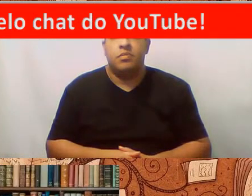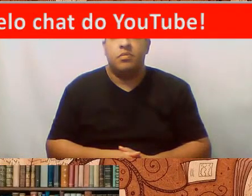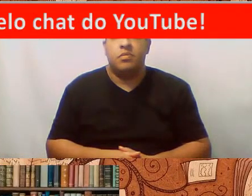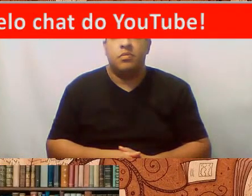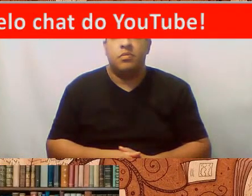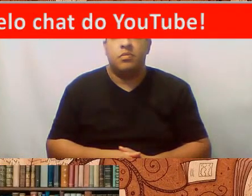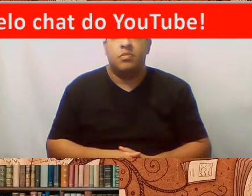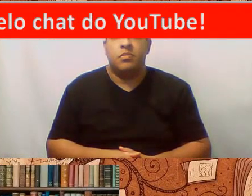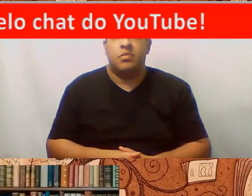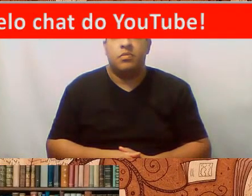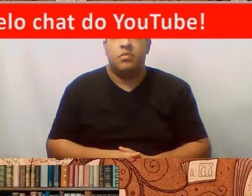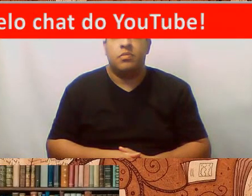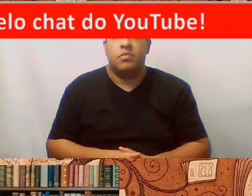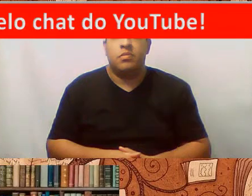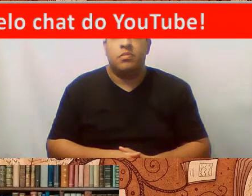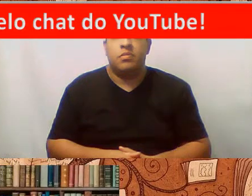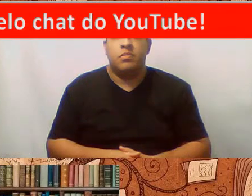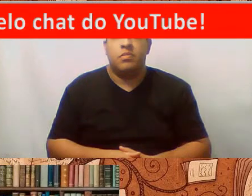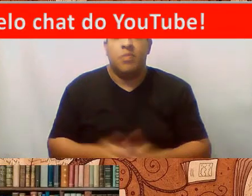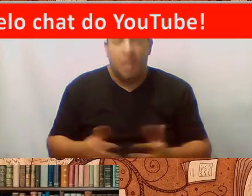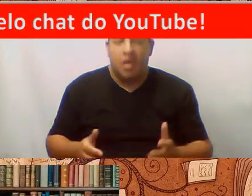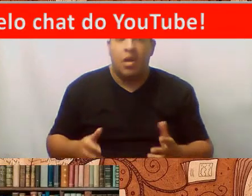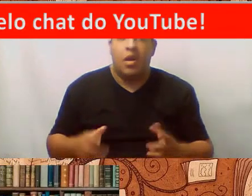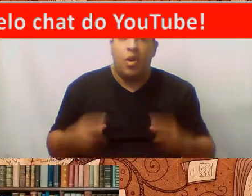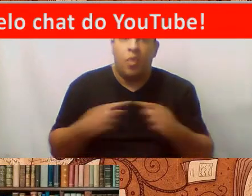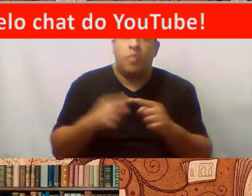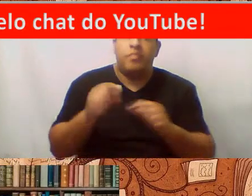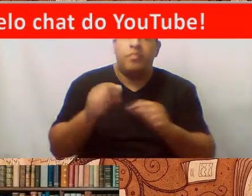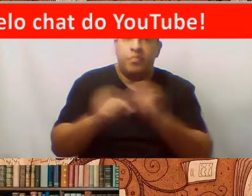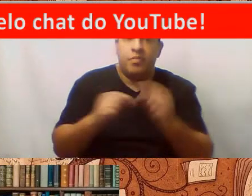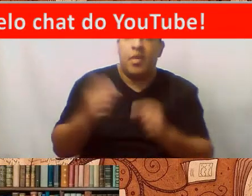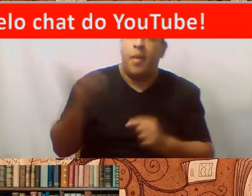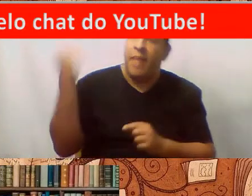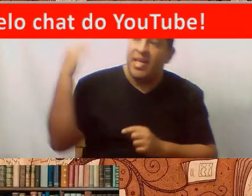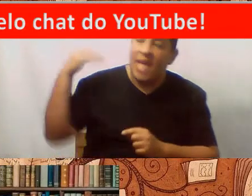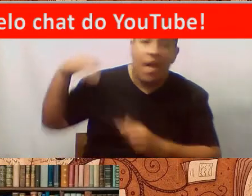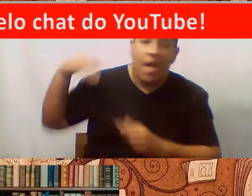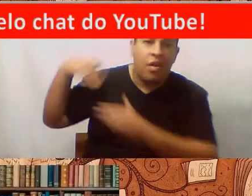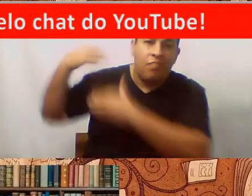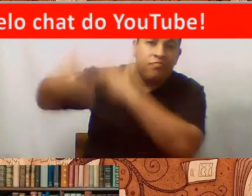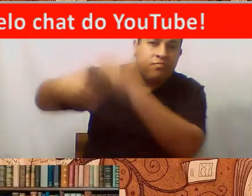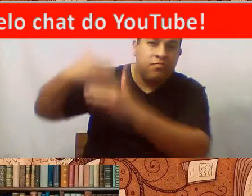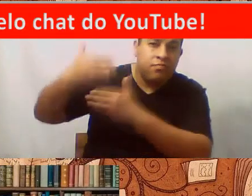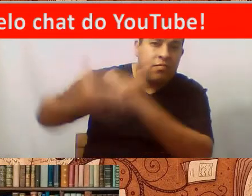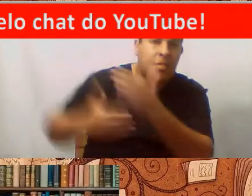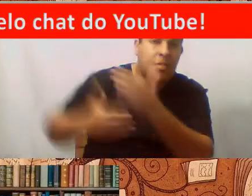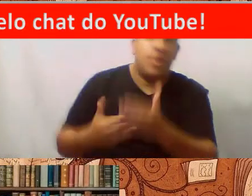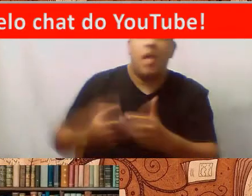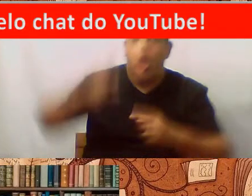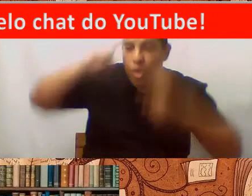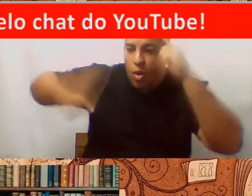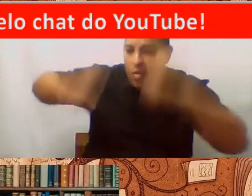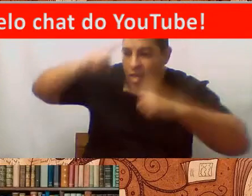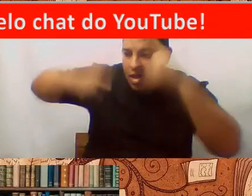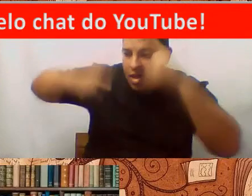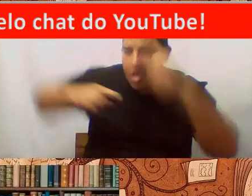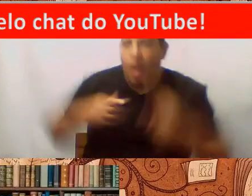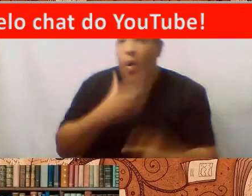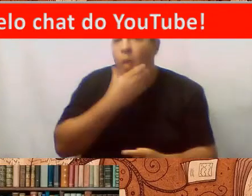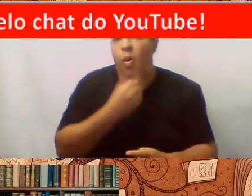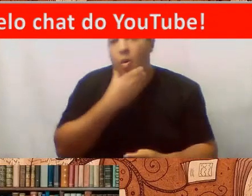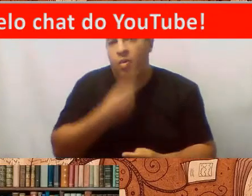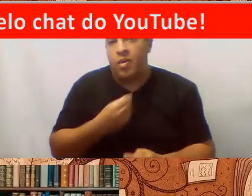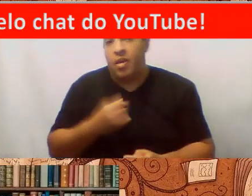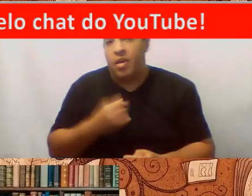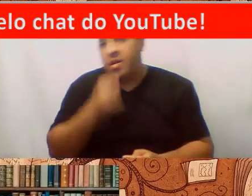da tradição patriarcal e da dominação propriamente masculina, né? E que eu acho que as mulheres que se